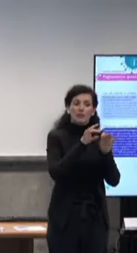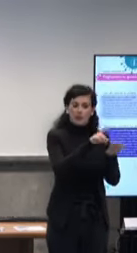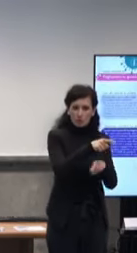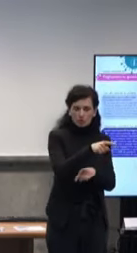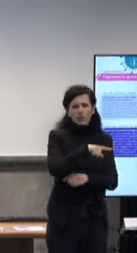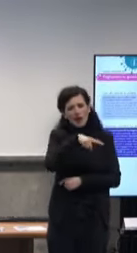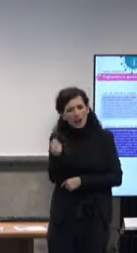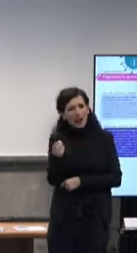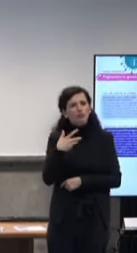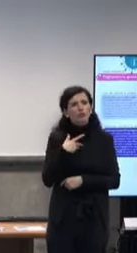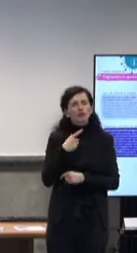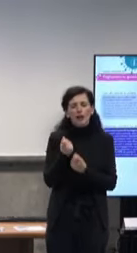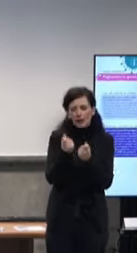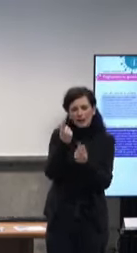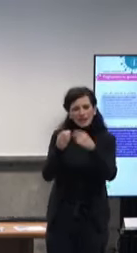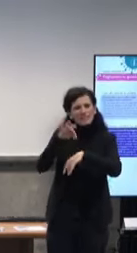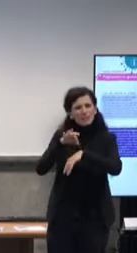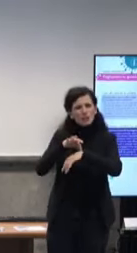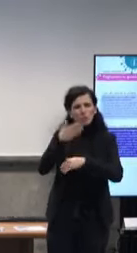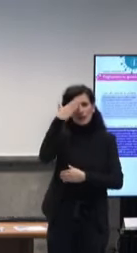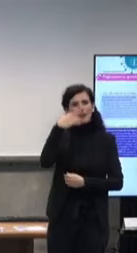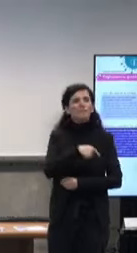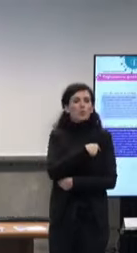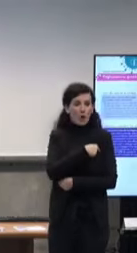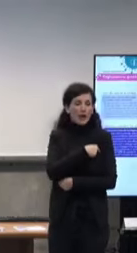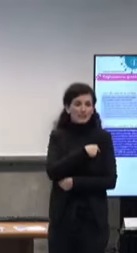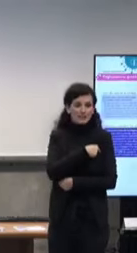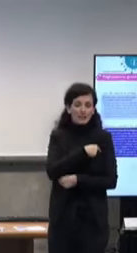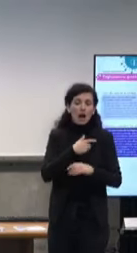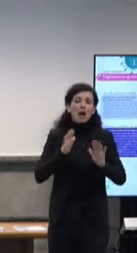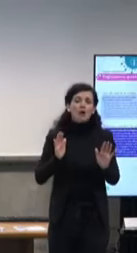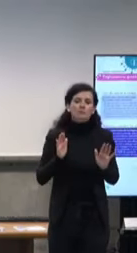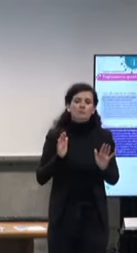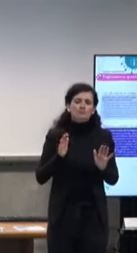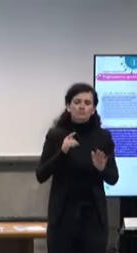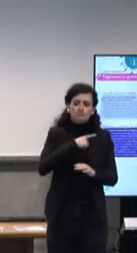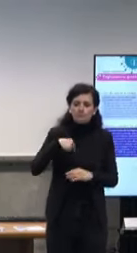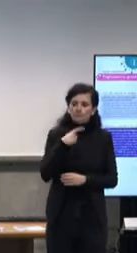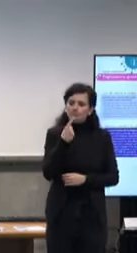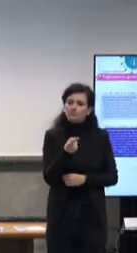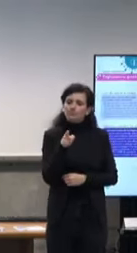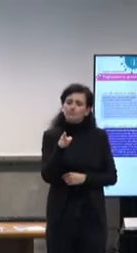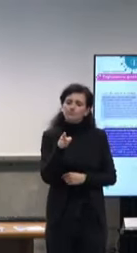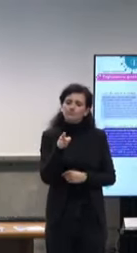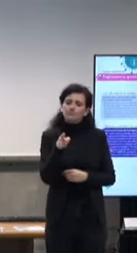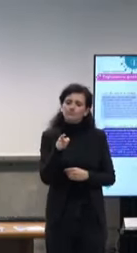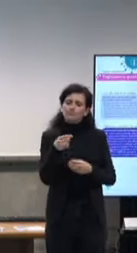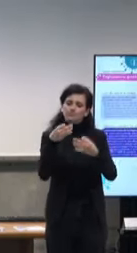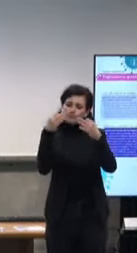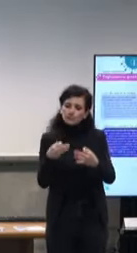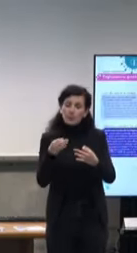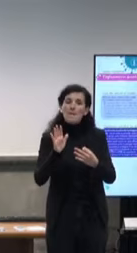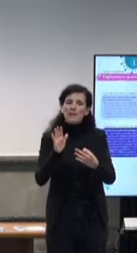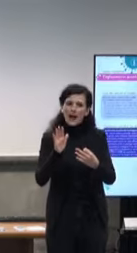simil influenzali che non possiamo to cura attribuire ma che dà soprattutto da una certa data in poi è verosimile